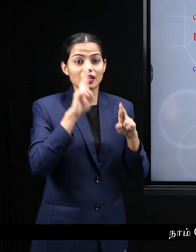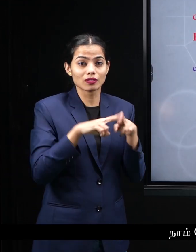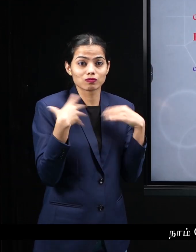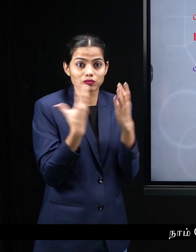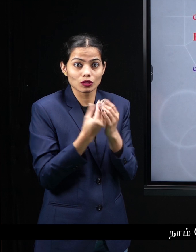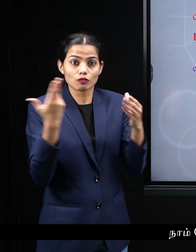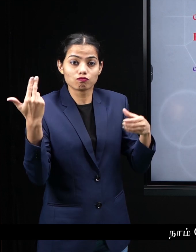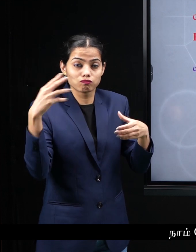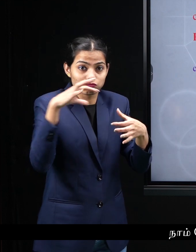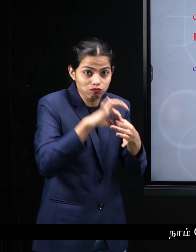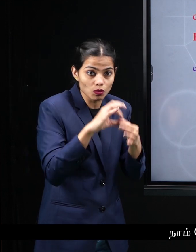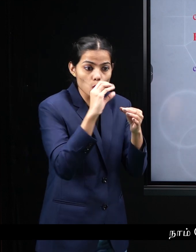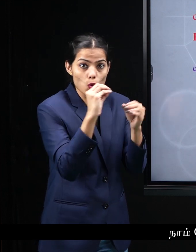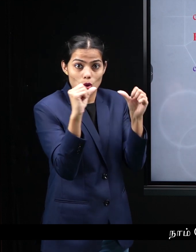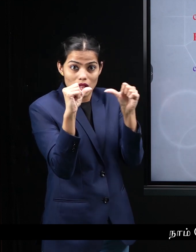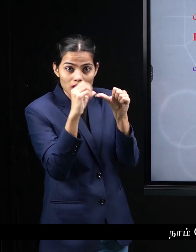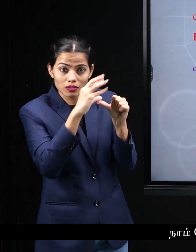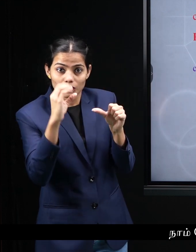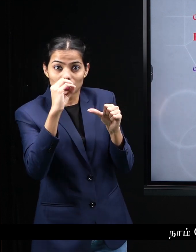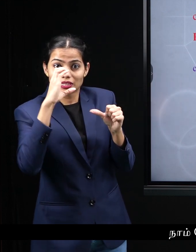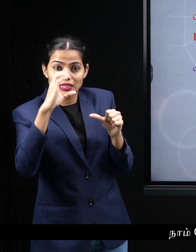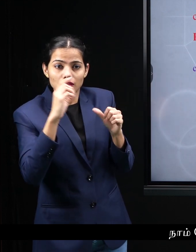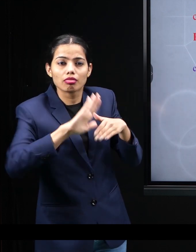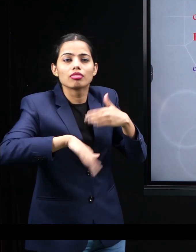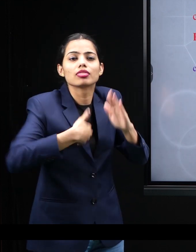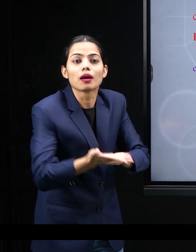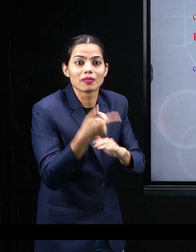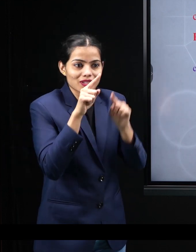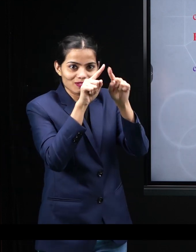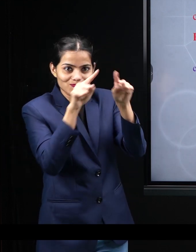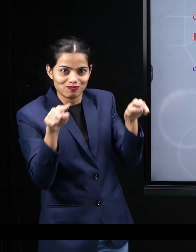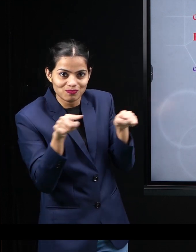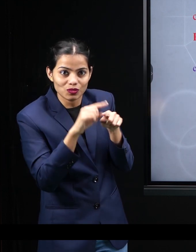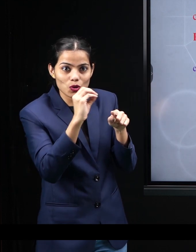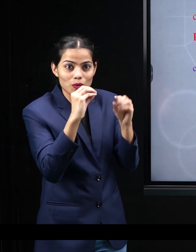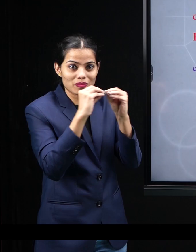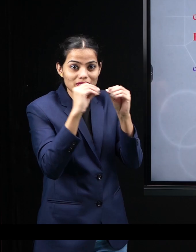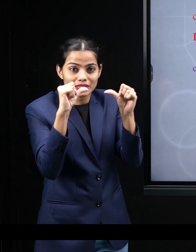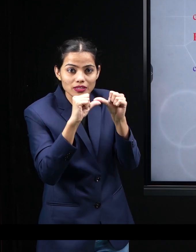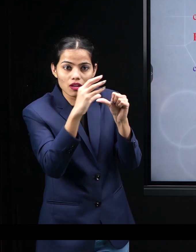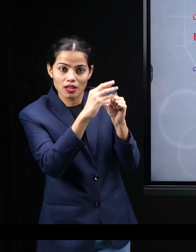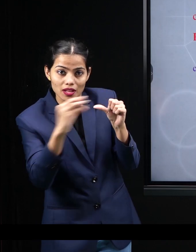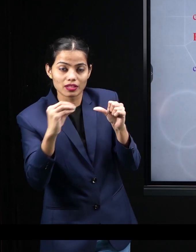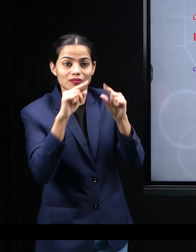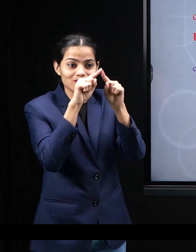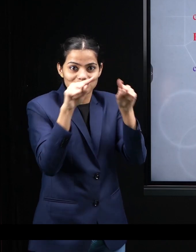நாம் OA மற்றும் OCயில் சேர்ந்தால் பிறகு முக்கோணம் OBA மற்றும் முக்கோணம் OBCயில்